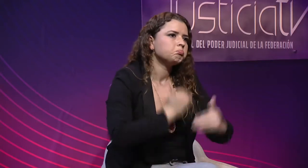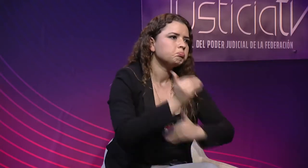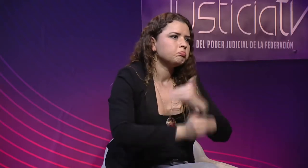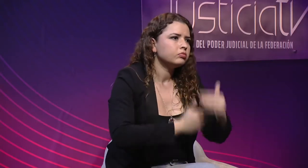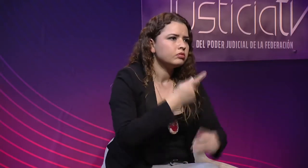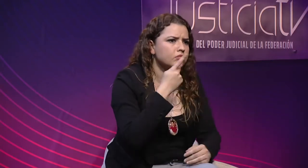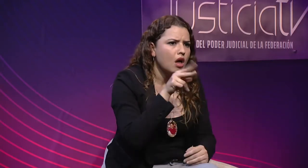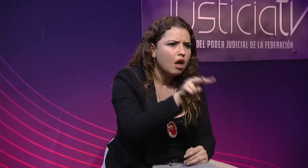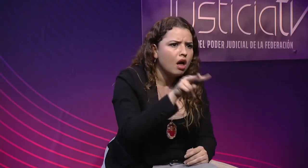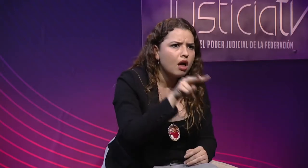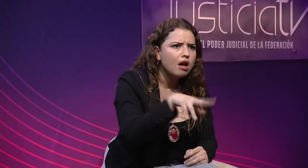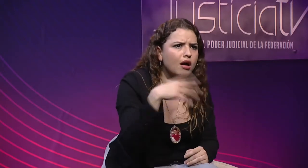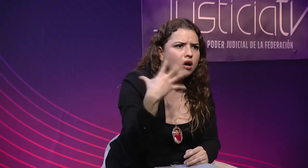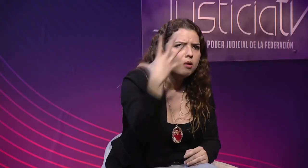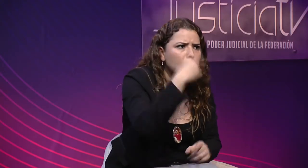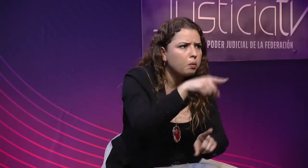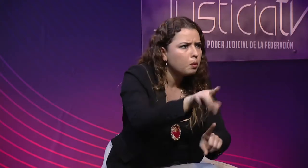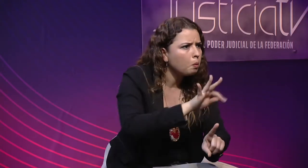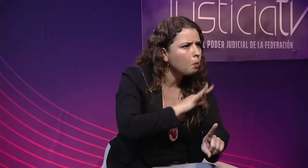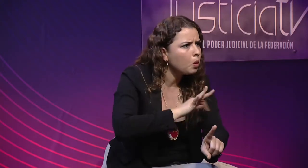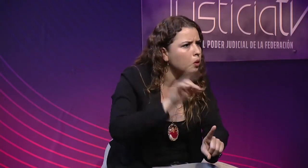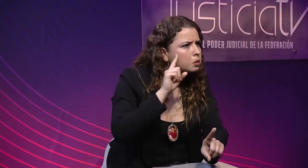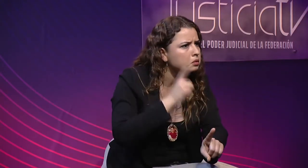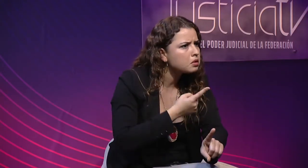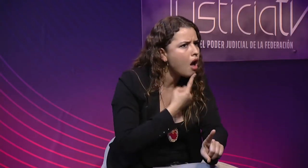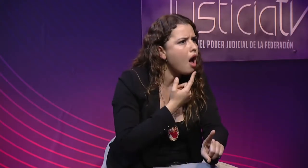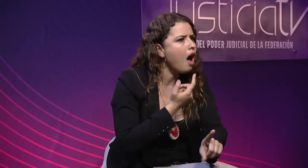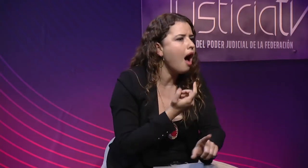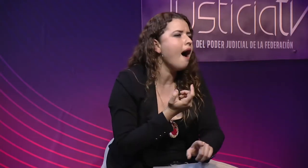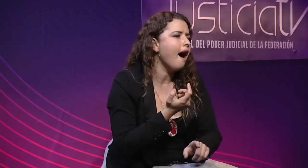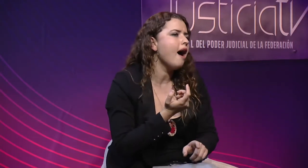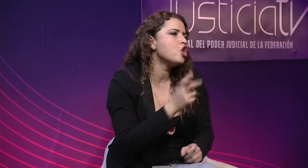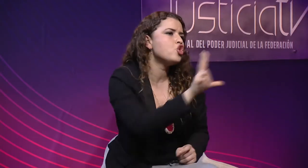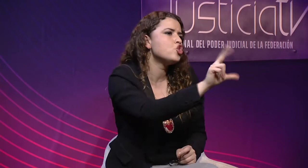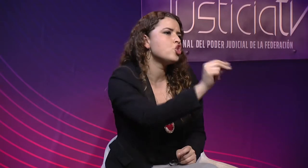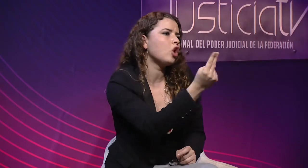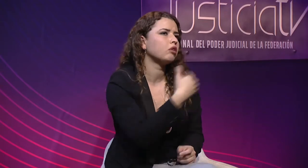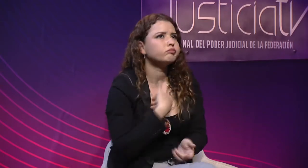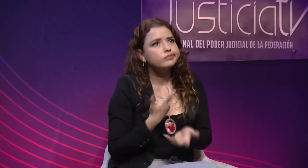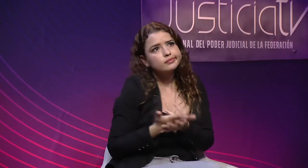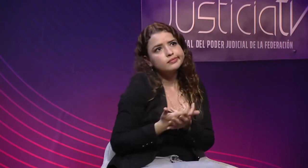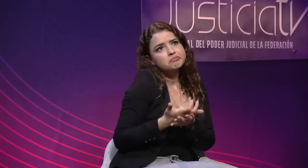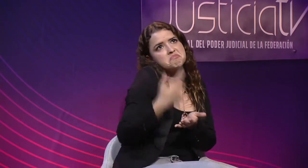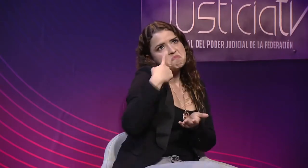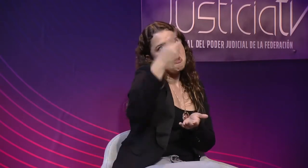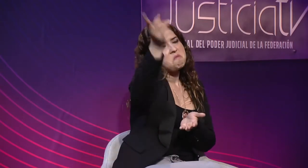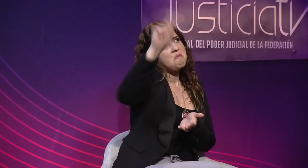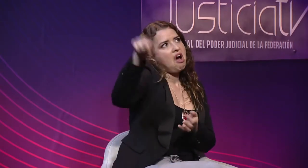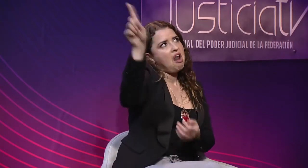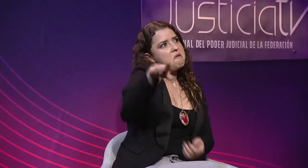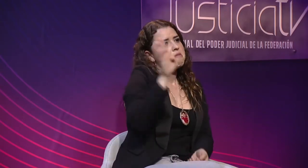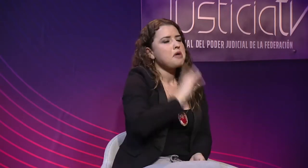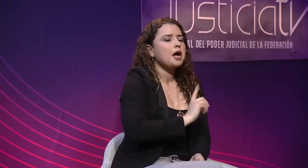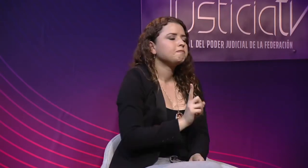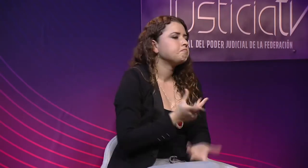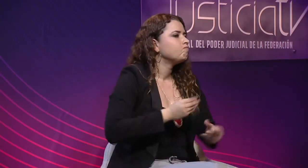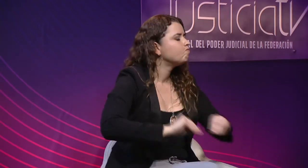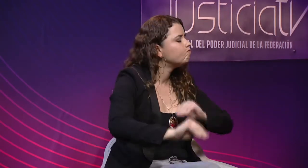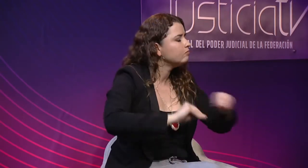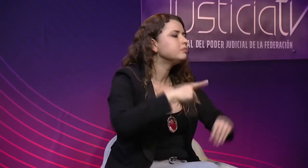De ahí mi proyecto de fotografía, porque eso permite visibilizarnos justamente